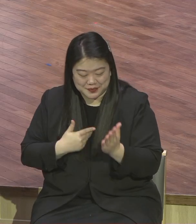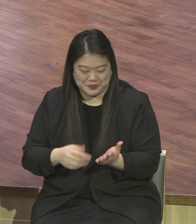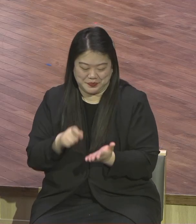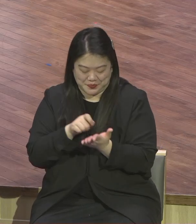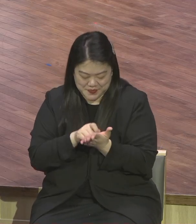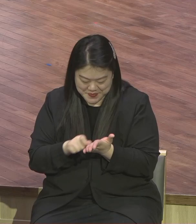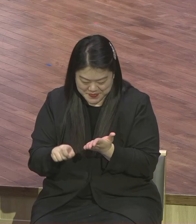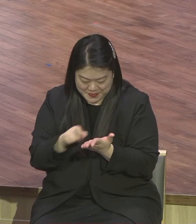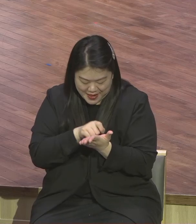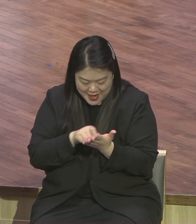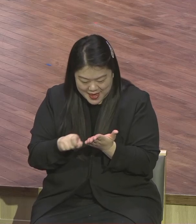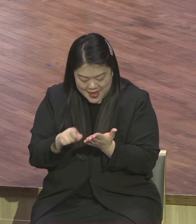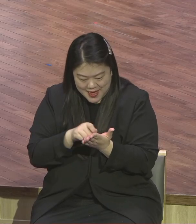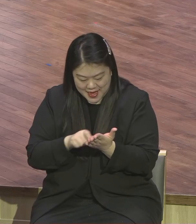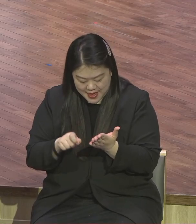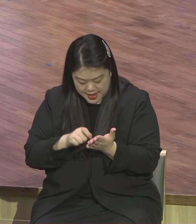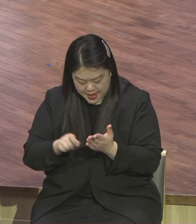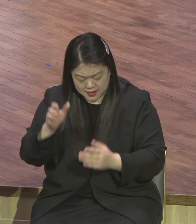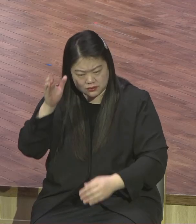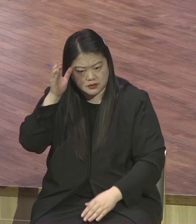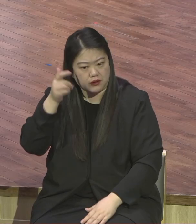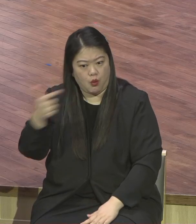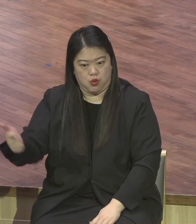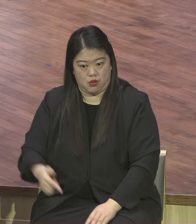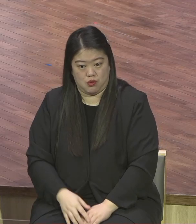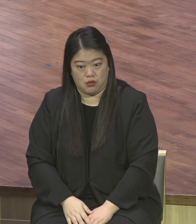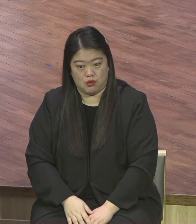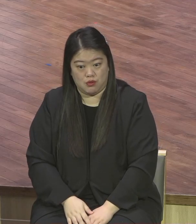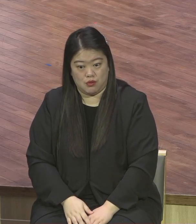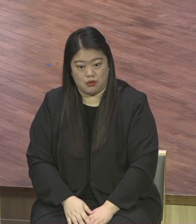것을 응답을 받고 열매를 맺을까.